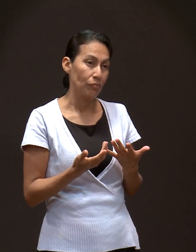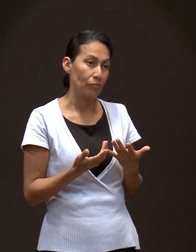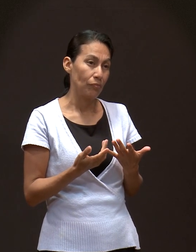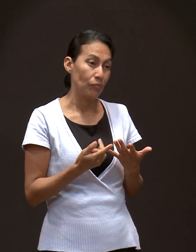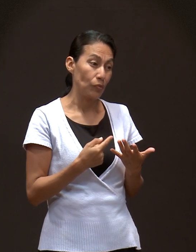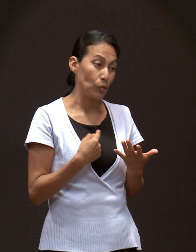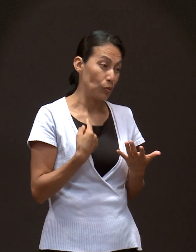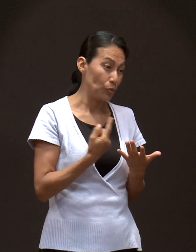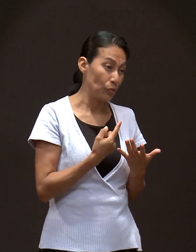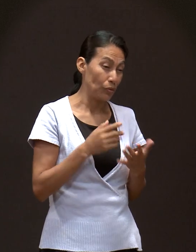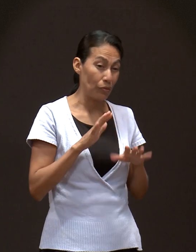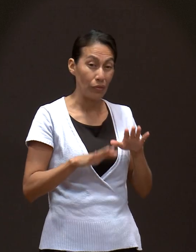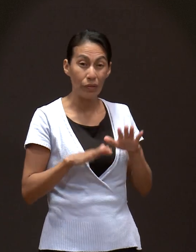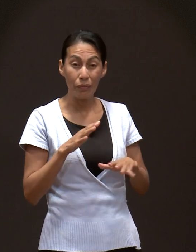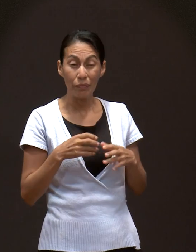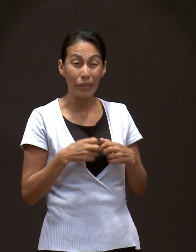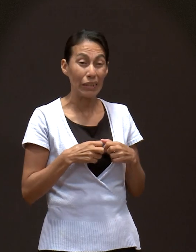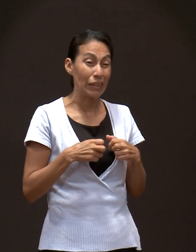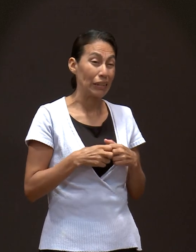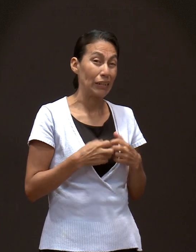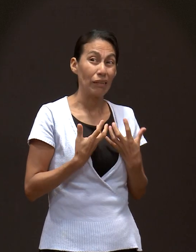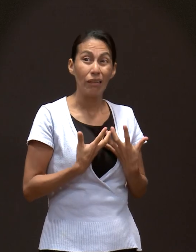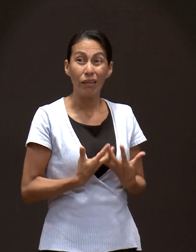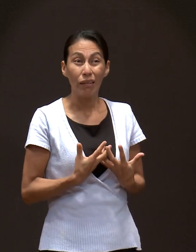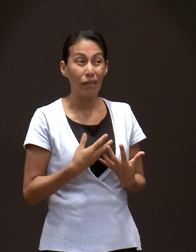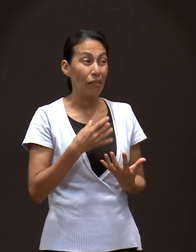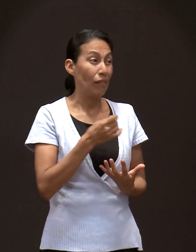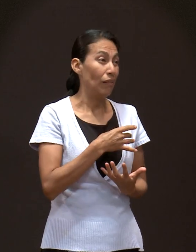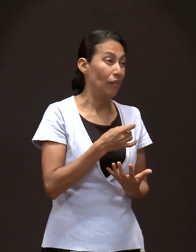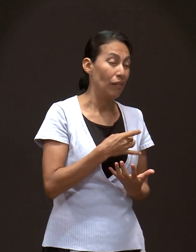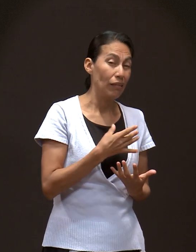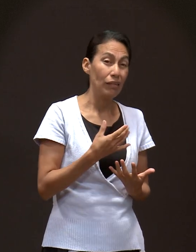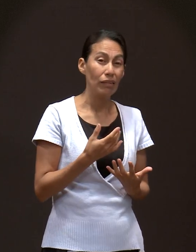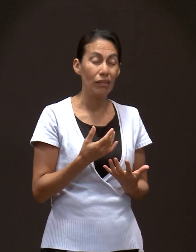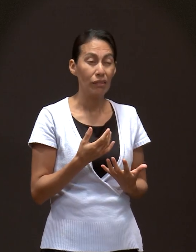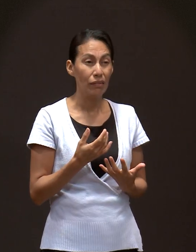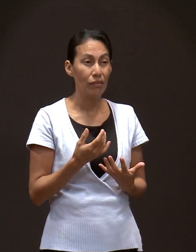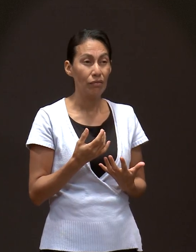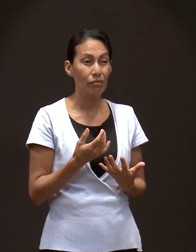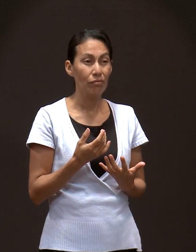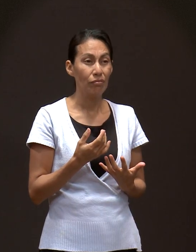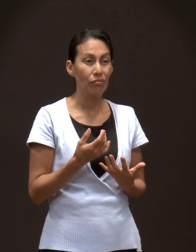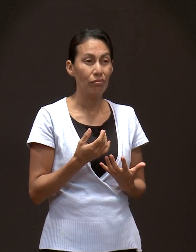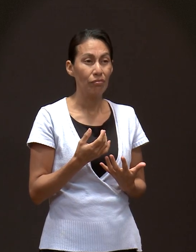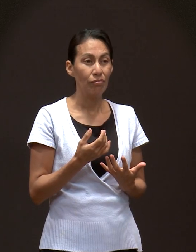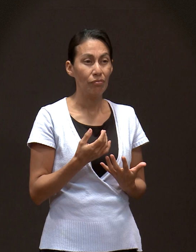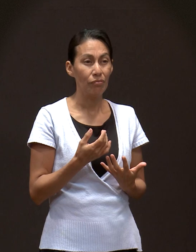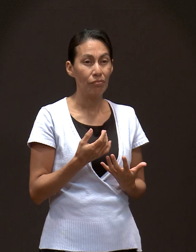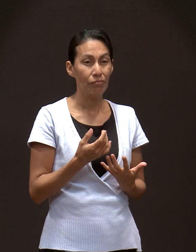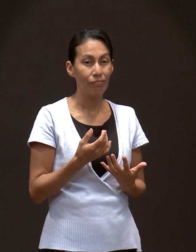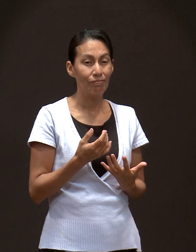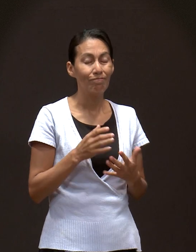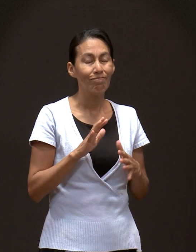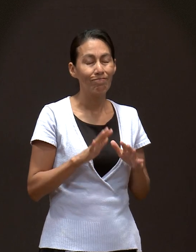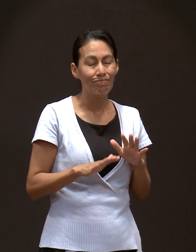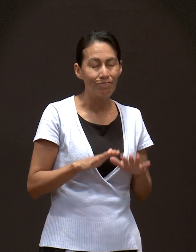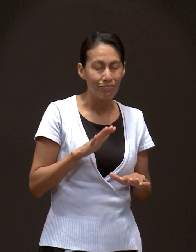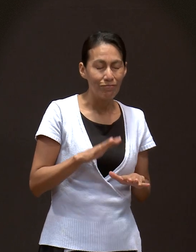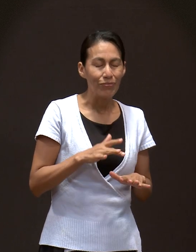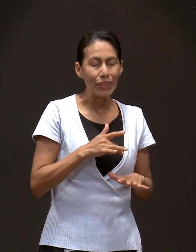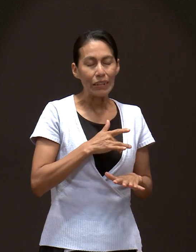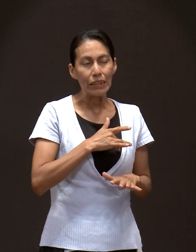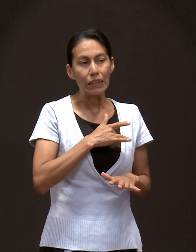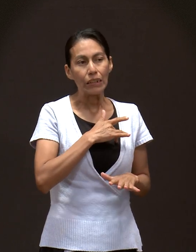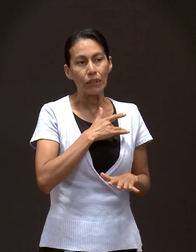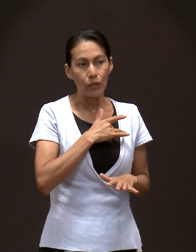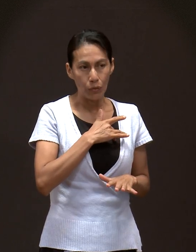Y en medio de la desesperación, quizá, en medio de la incertidumbre, del miedo, uno realmente